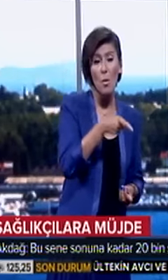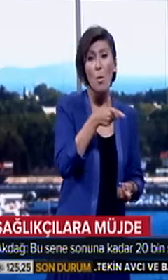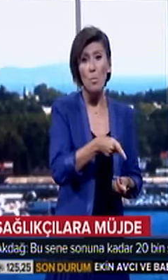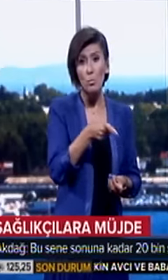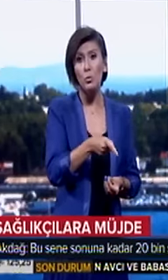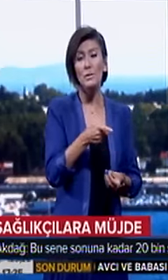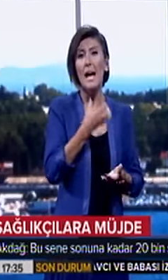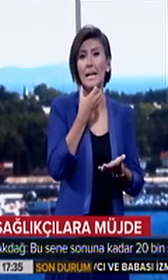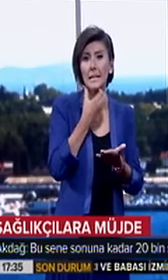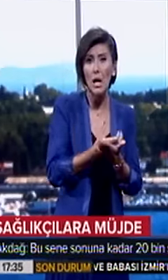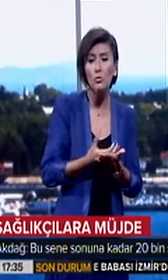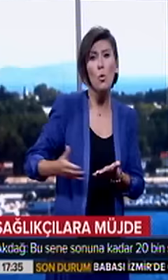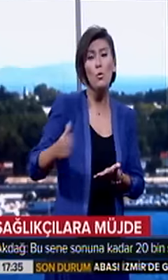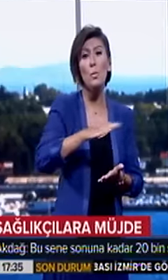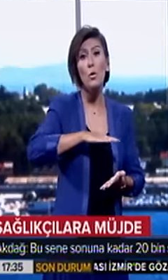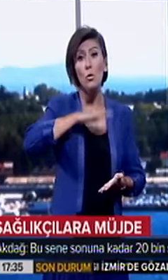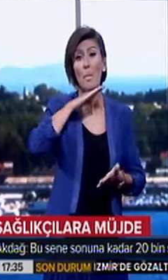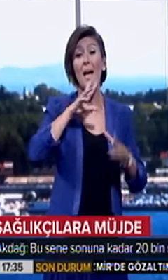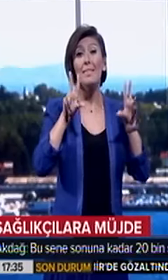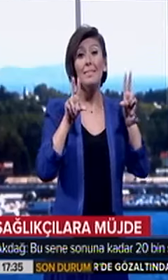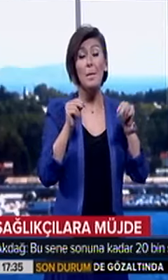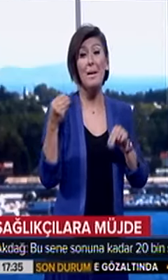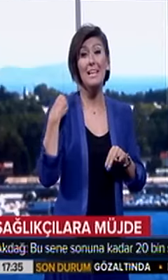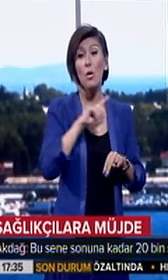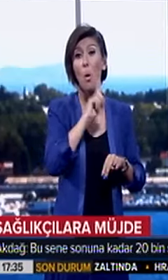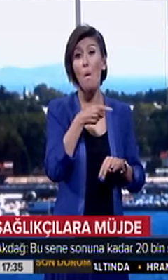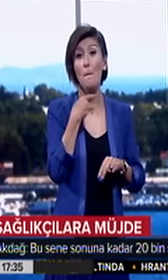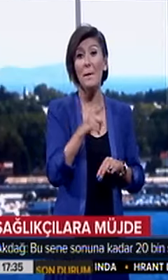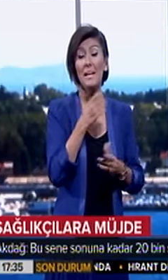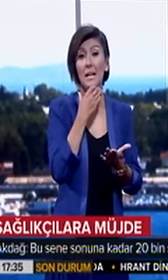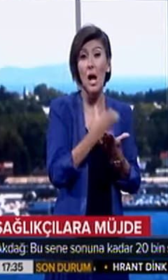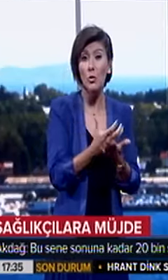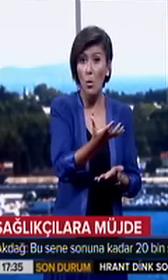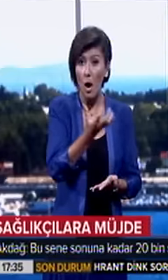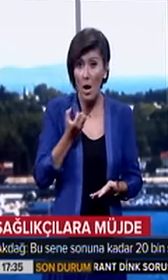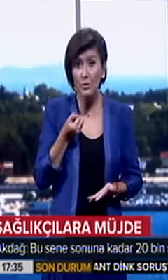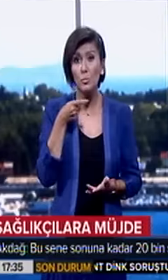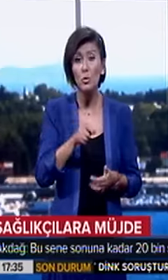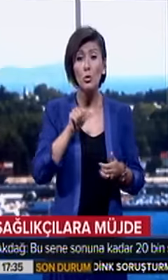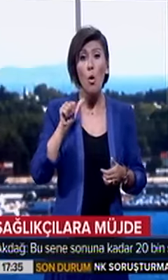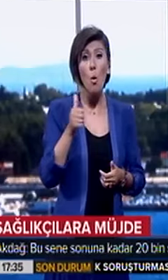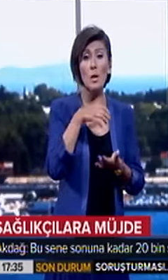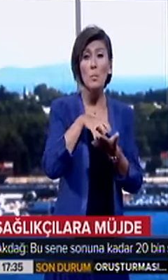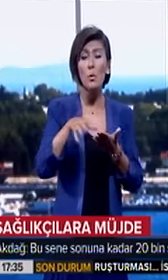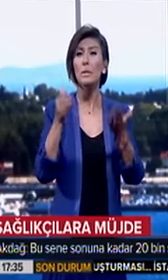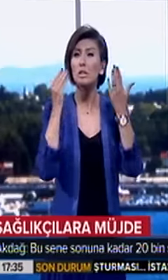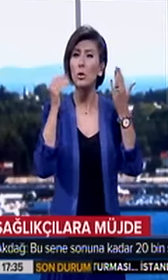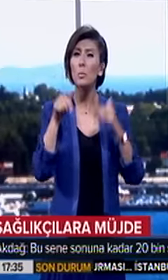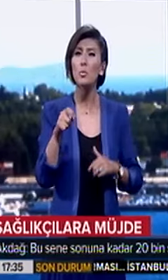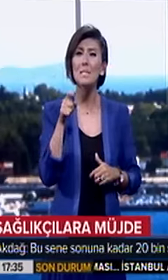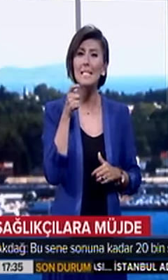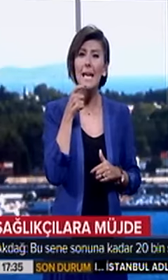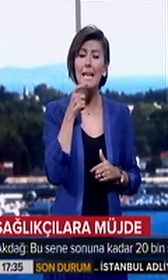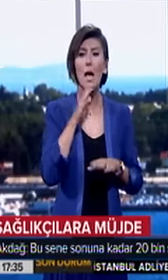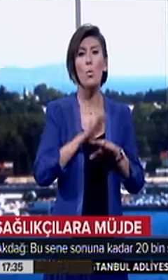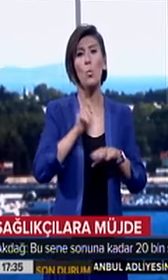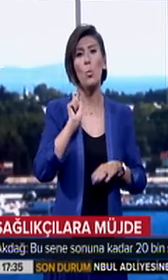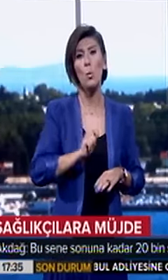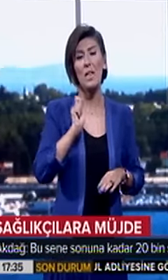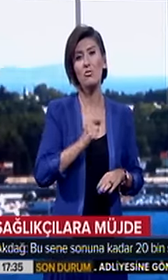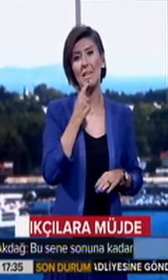veriyor. Burada kadrolarımız dolmuştu. Tamamen yeni 10 bin kadro aldık. Bunun önemli bölümünü inşallah bu sene kullanacağız